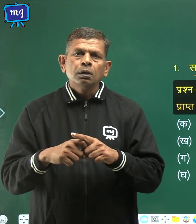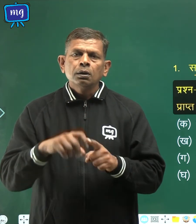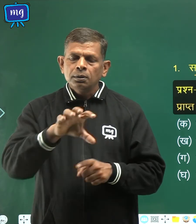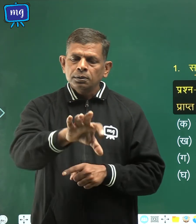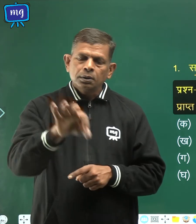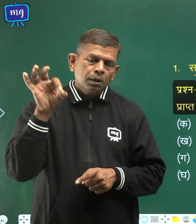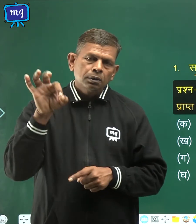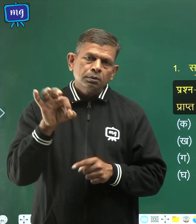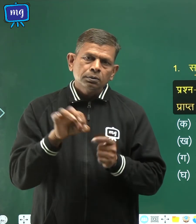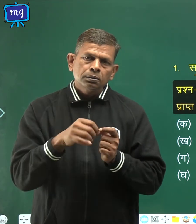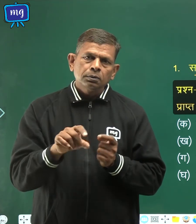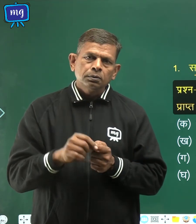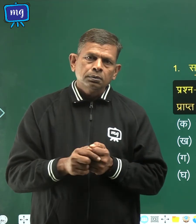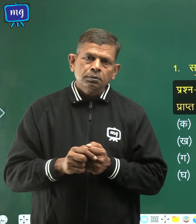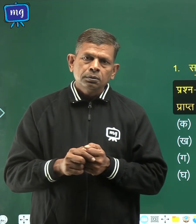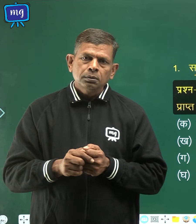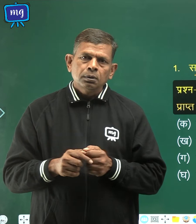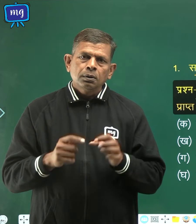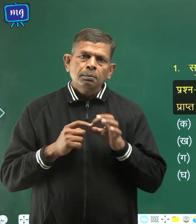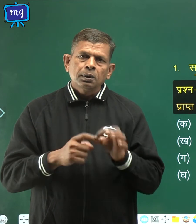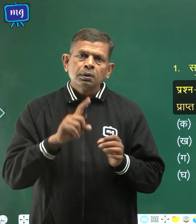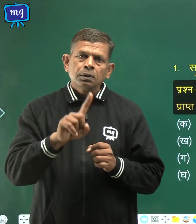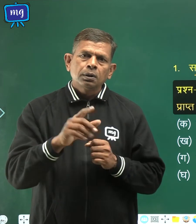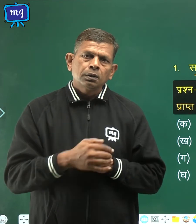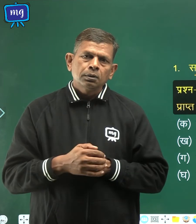चयन कीजिए। प्रश्न 1,